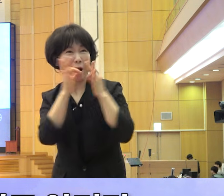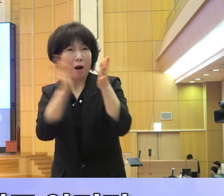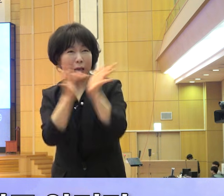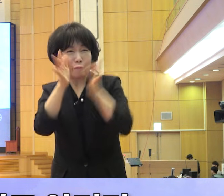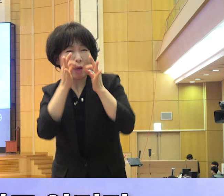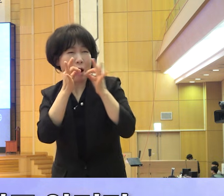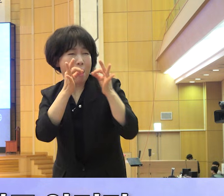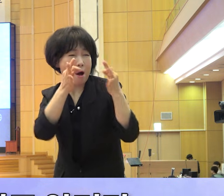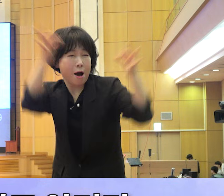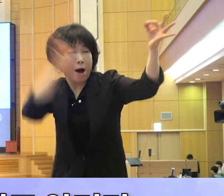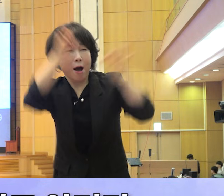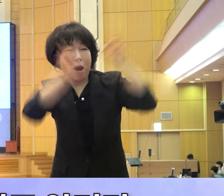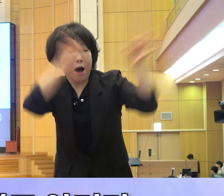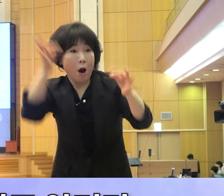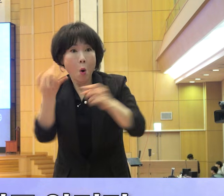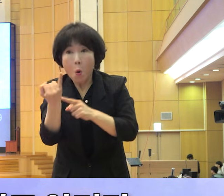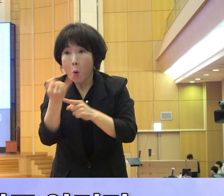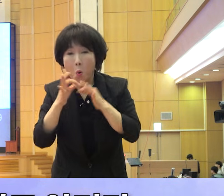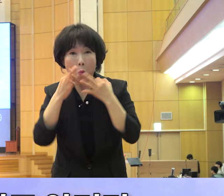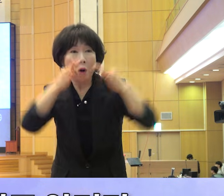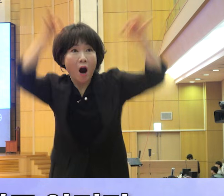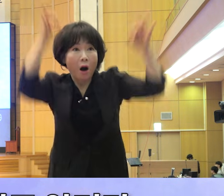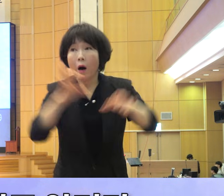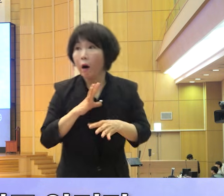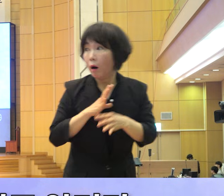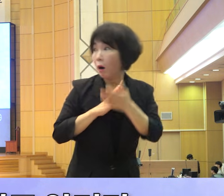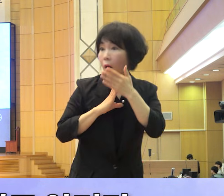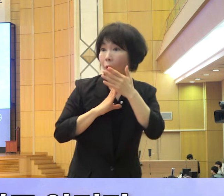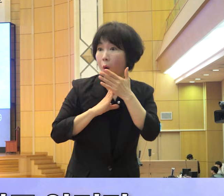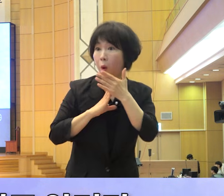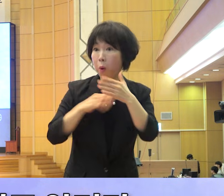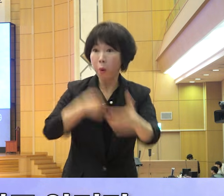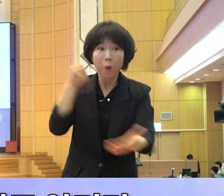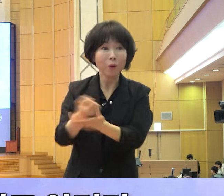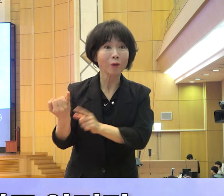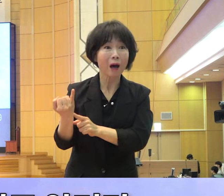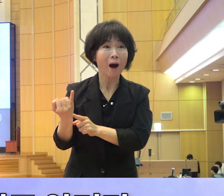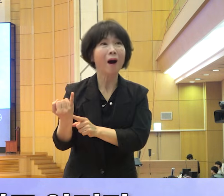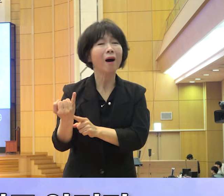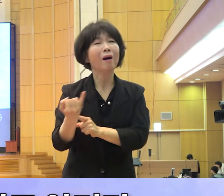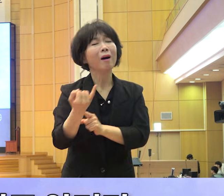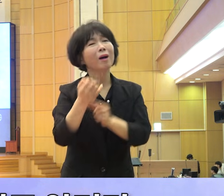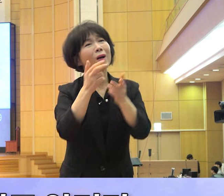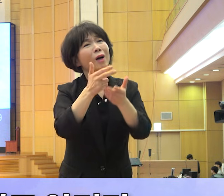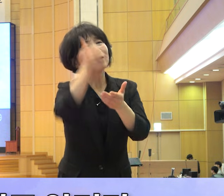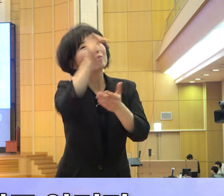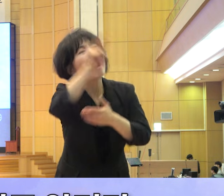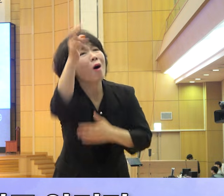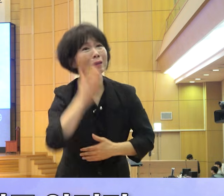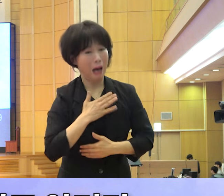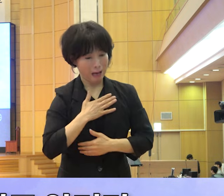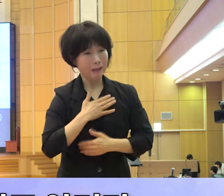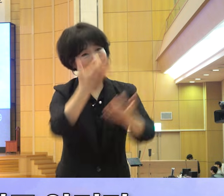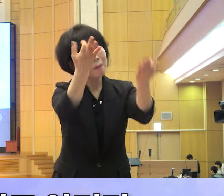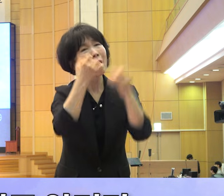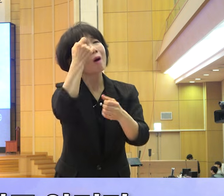거예요. 소리를 질러 이르되 다윗의 자손이요 나를 불쌍히